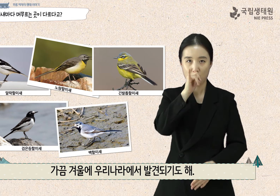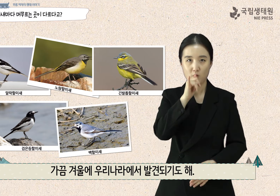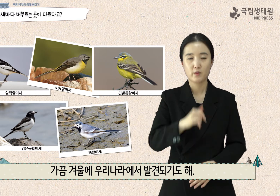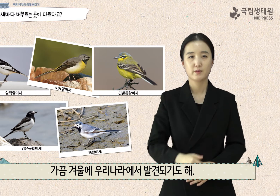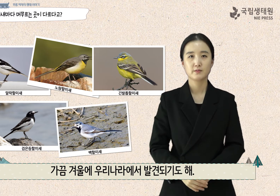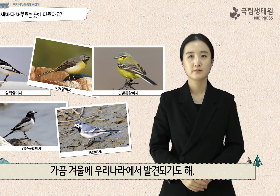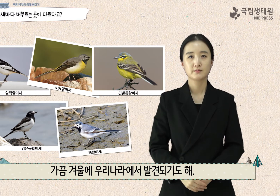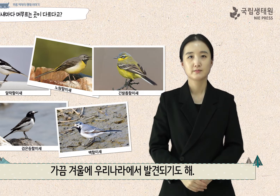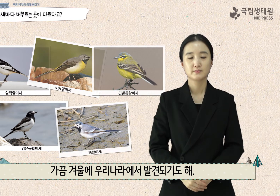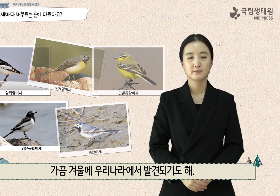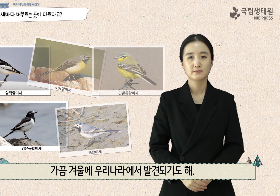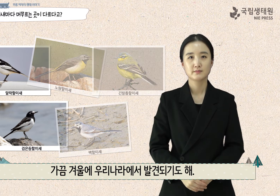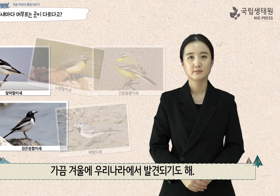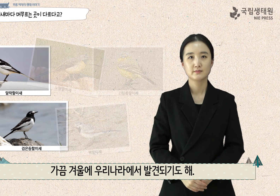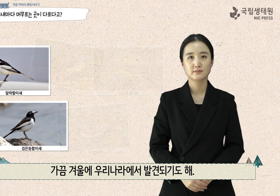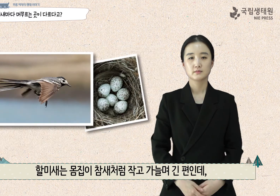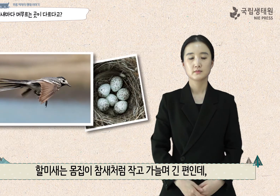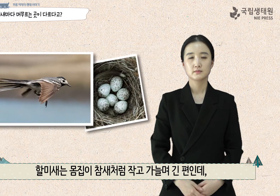발견되기도 해.